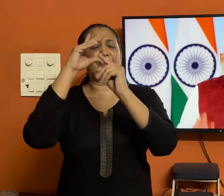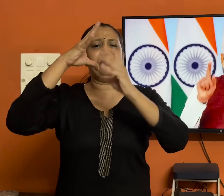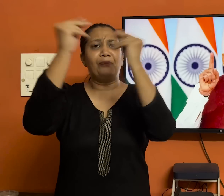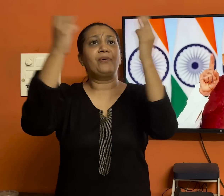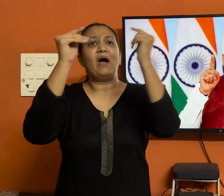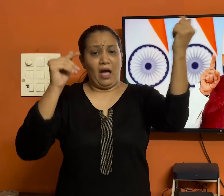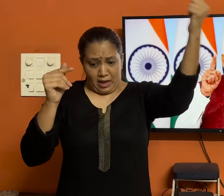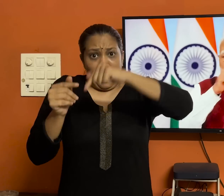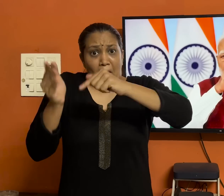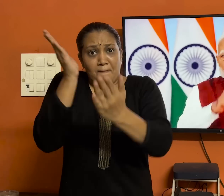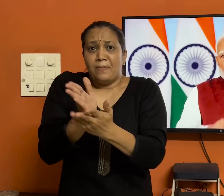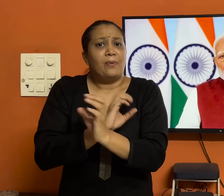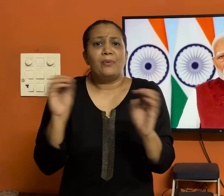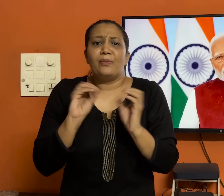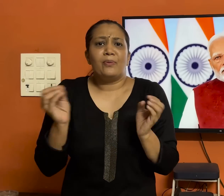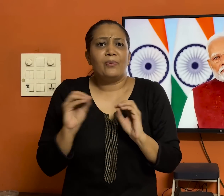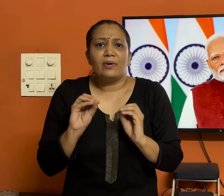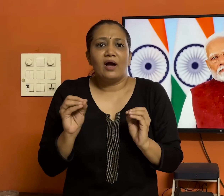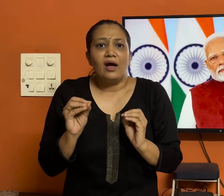उन्हें आसमान में ही नष्ट कर दिया।